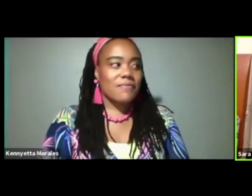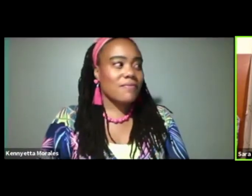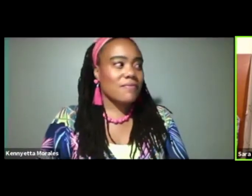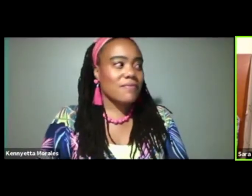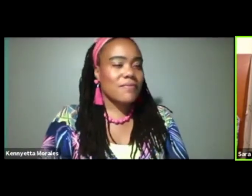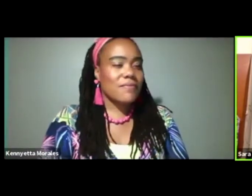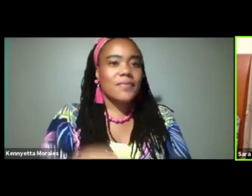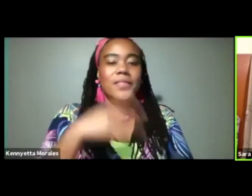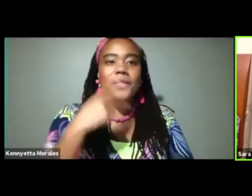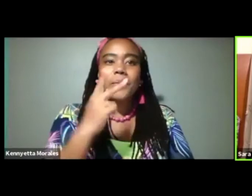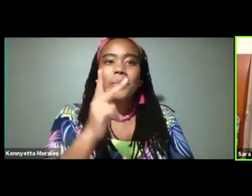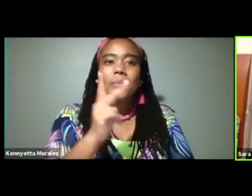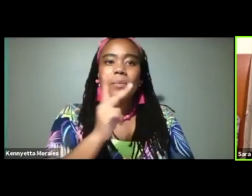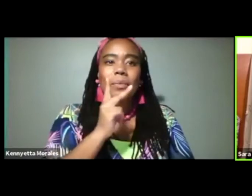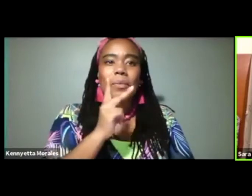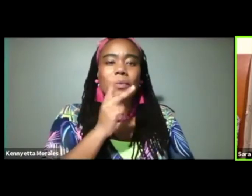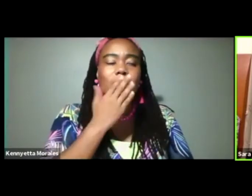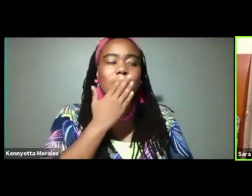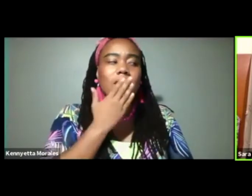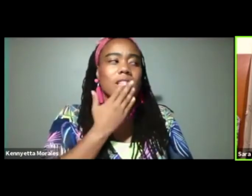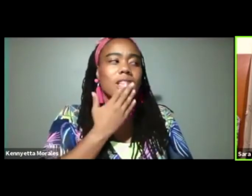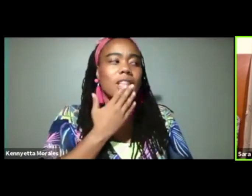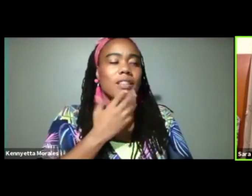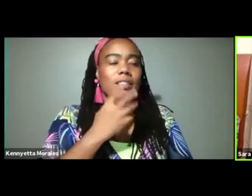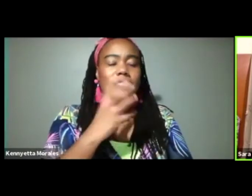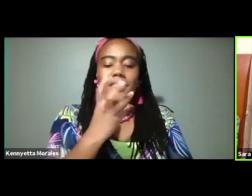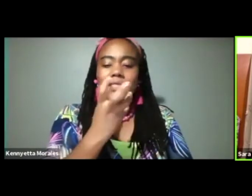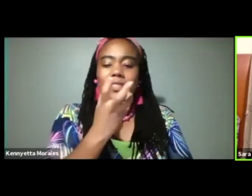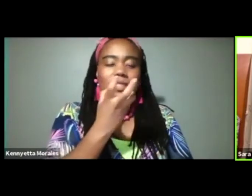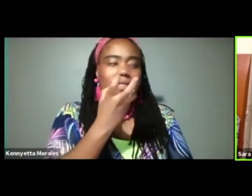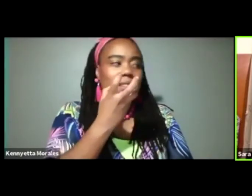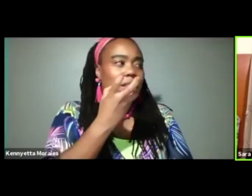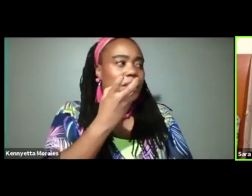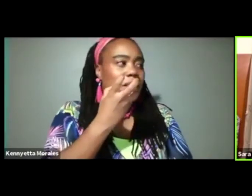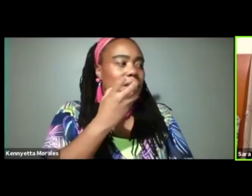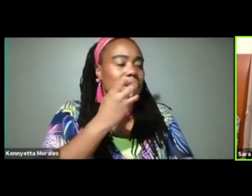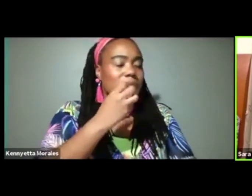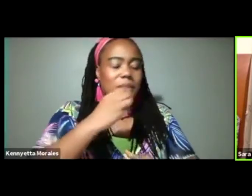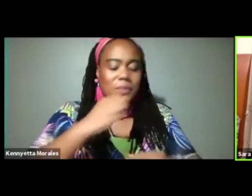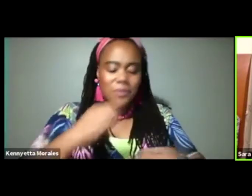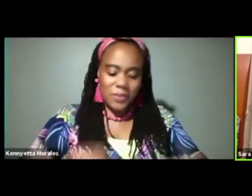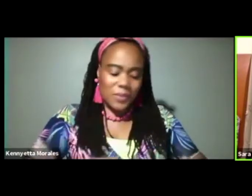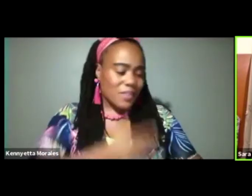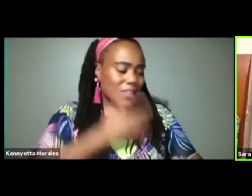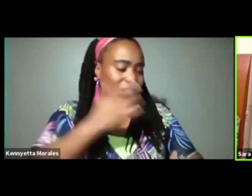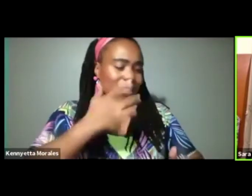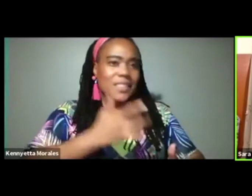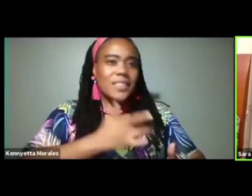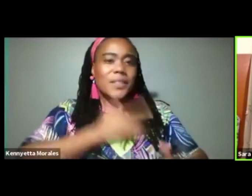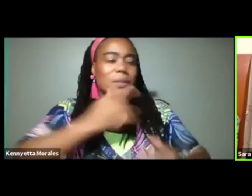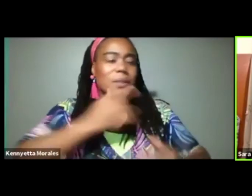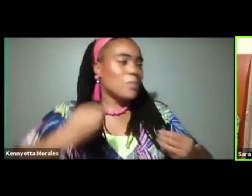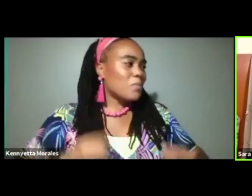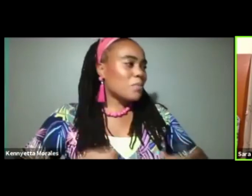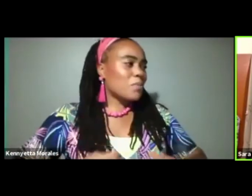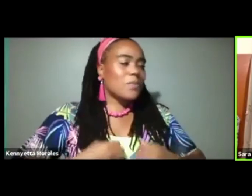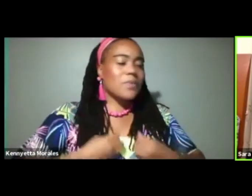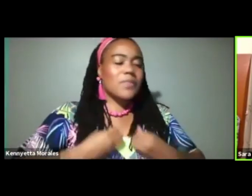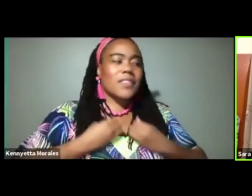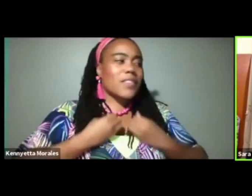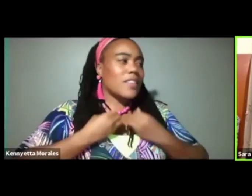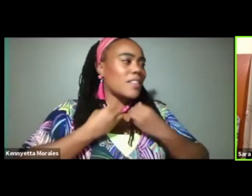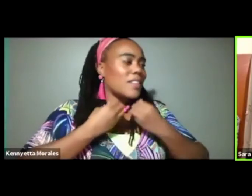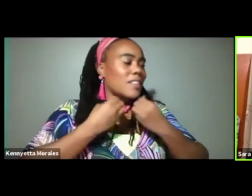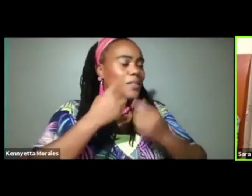Mis labios secos, la sangre fluye dentro de mí,